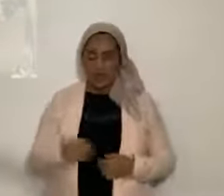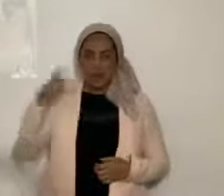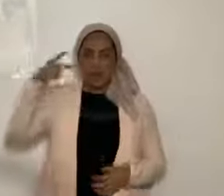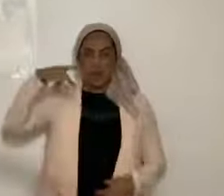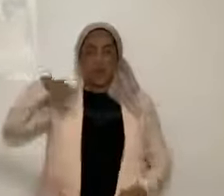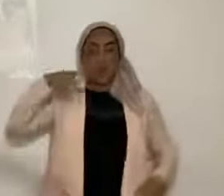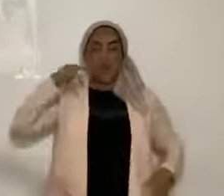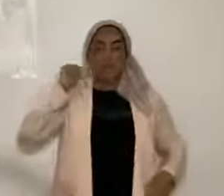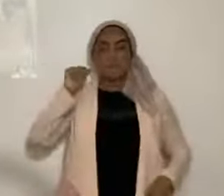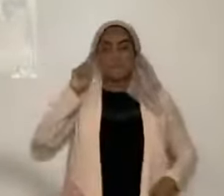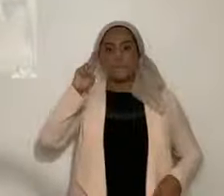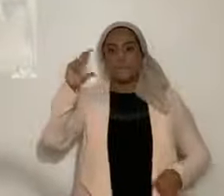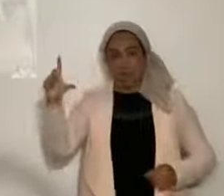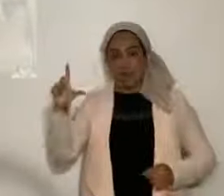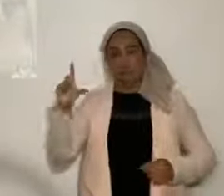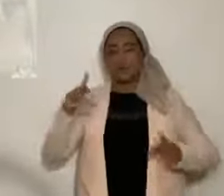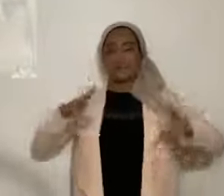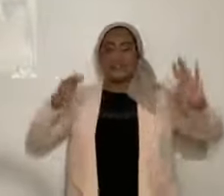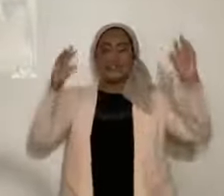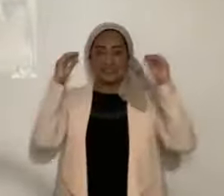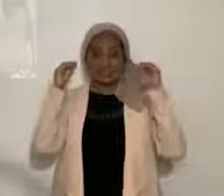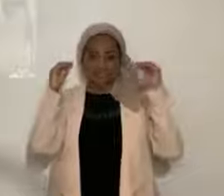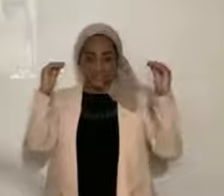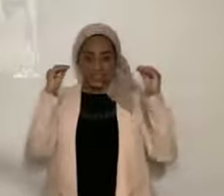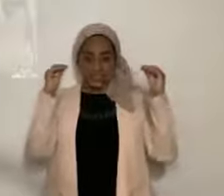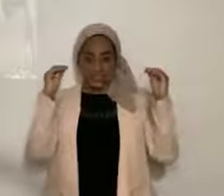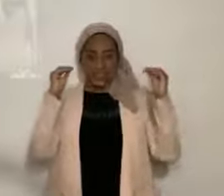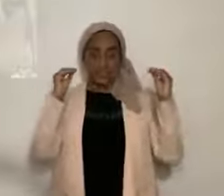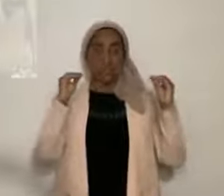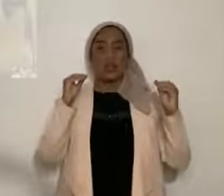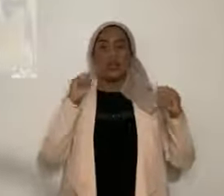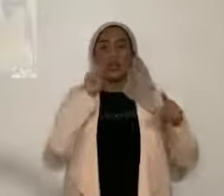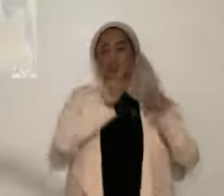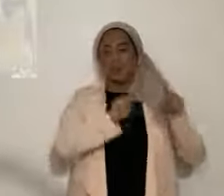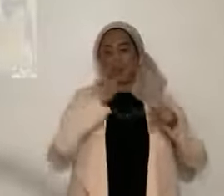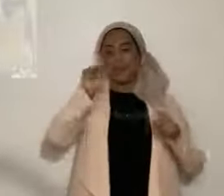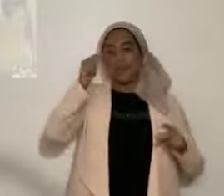Pablo, Rav Shaul, enseñó a los tesalonicenses,